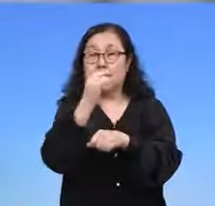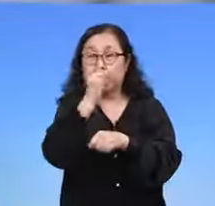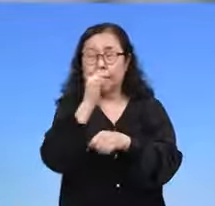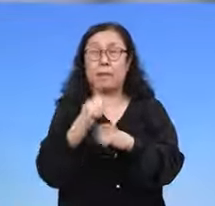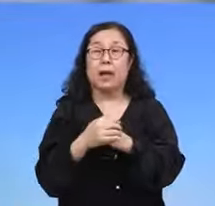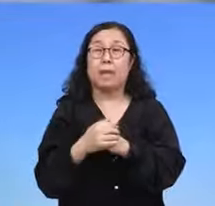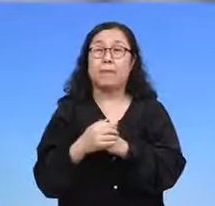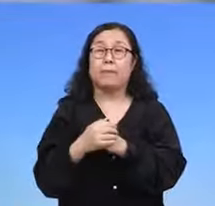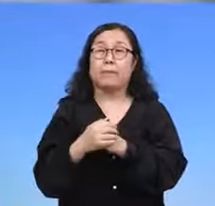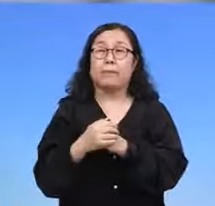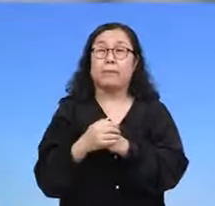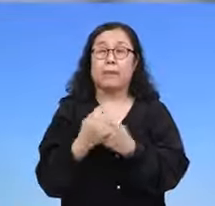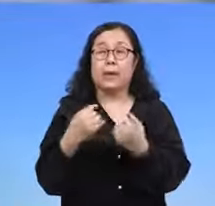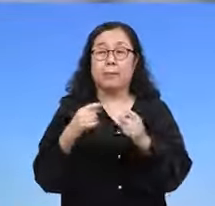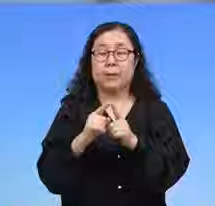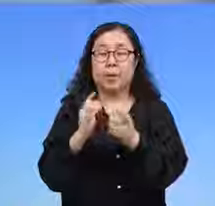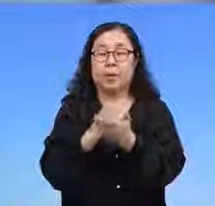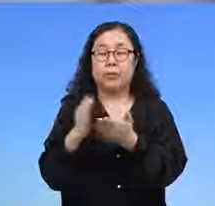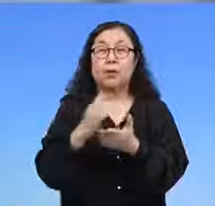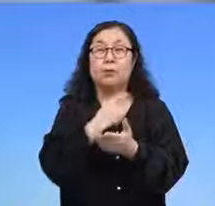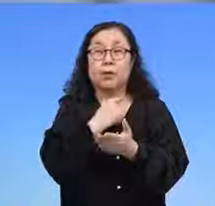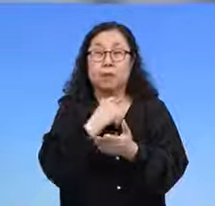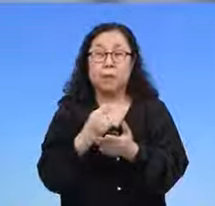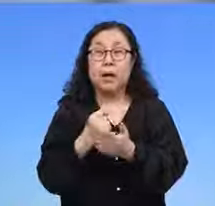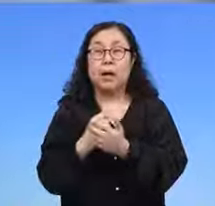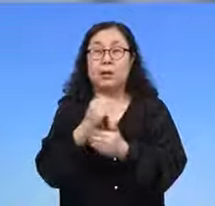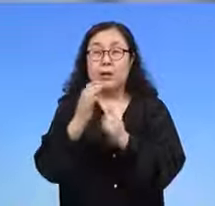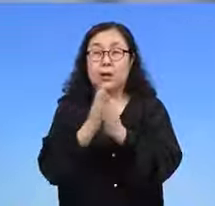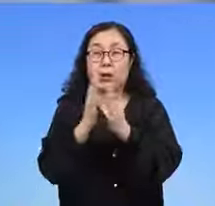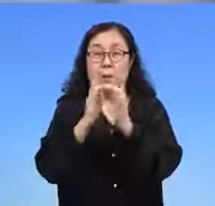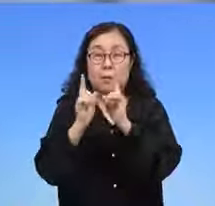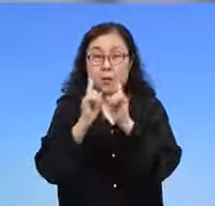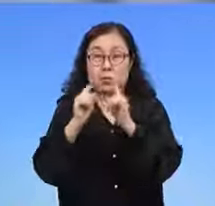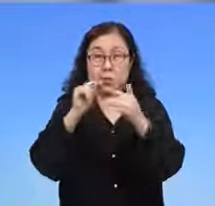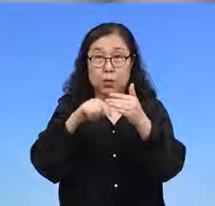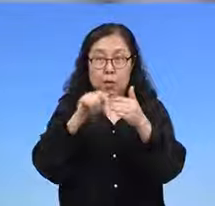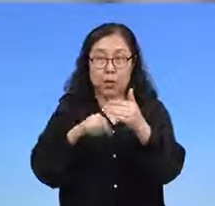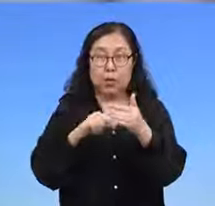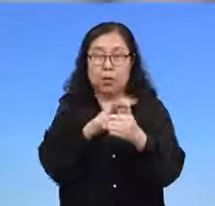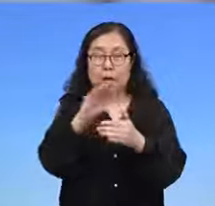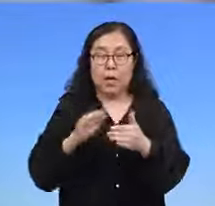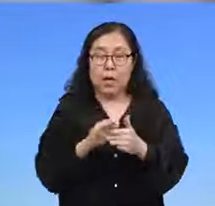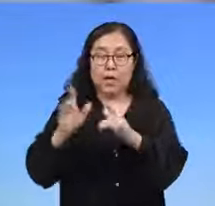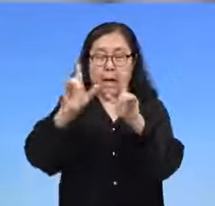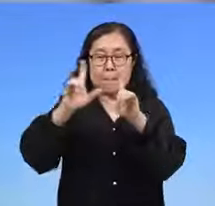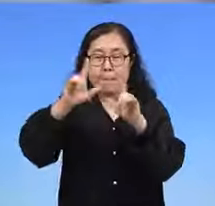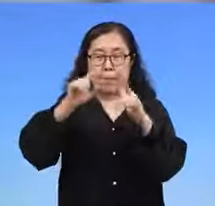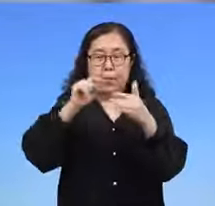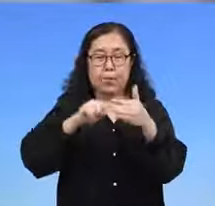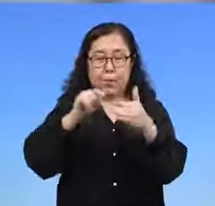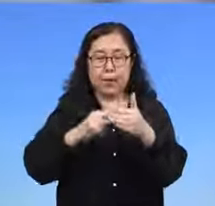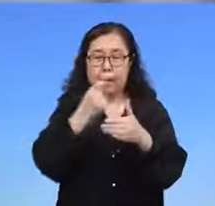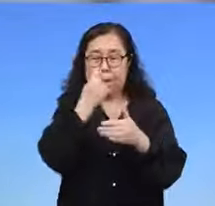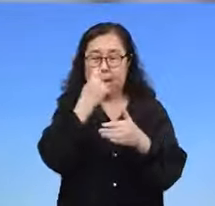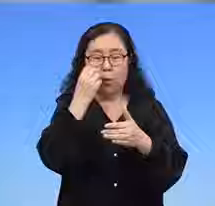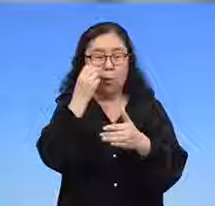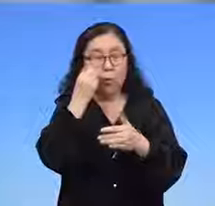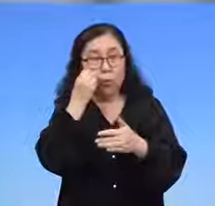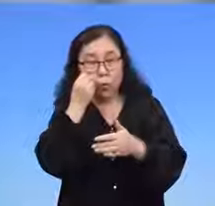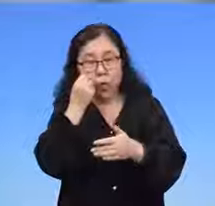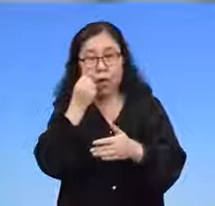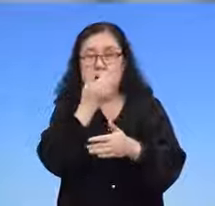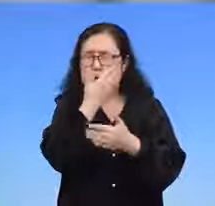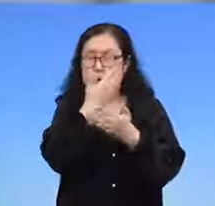되는데요, 이것들을 좀 나누어 보자는 겁니다. 오늘 본문에서는 우리 삶 속에서 배우고 익혀야 될